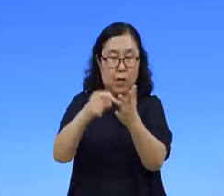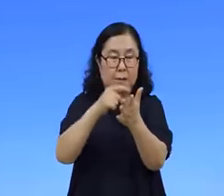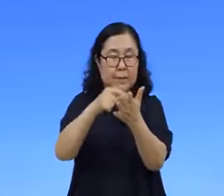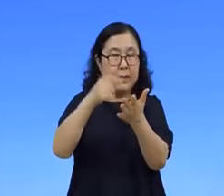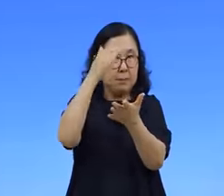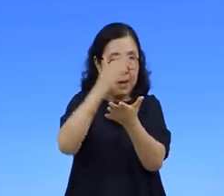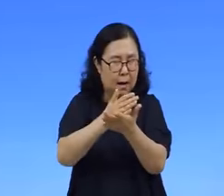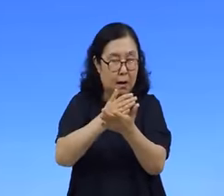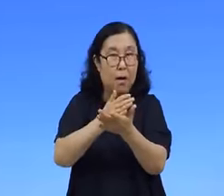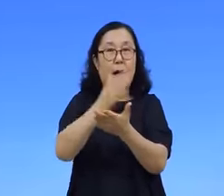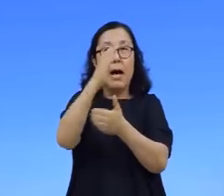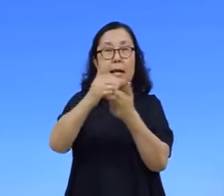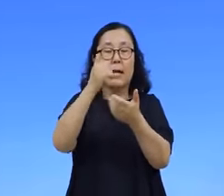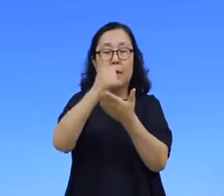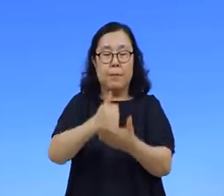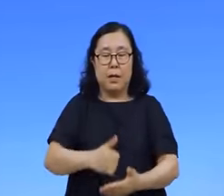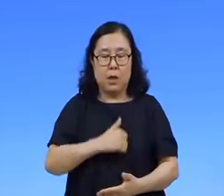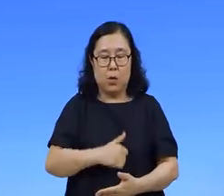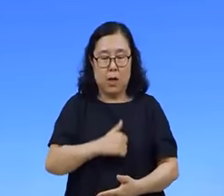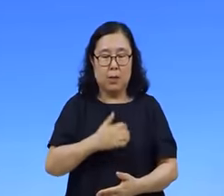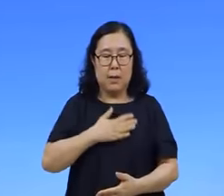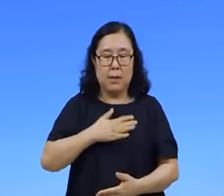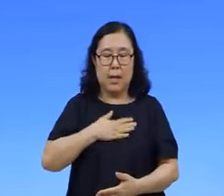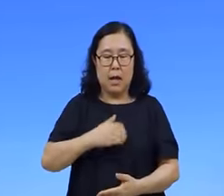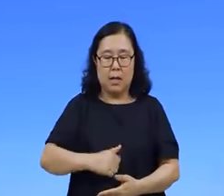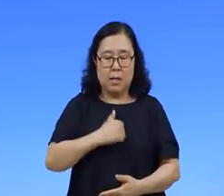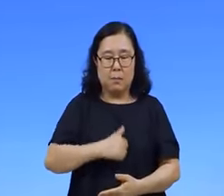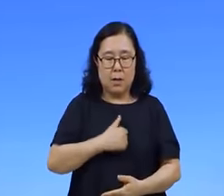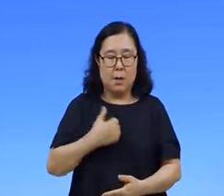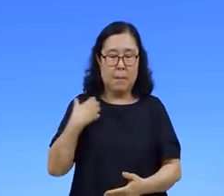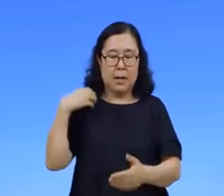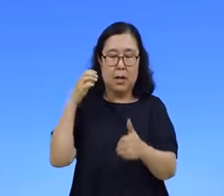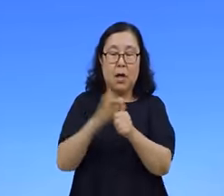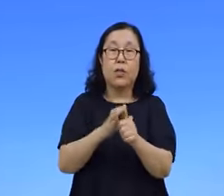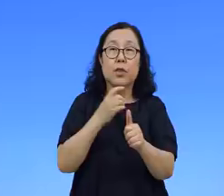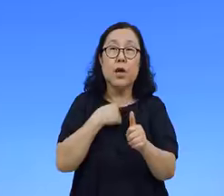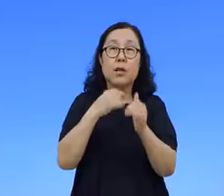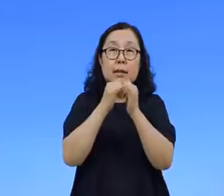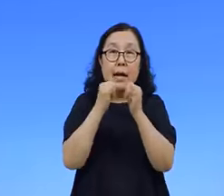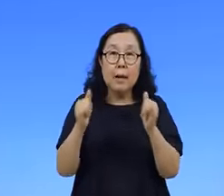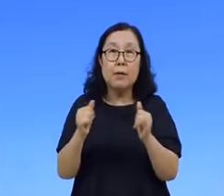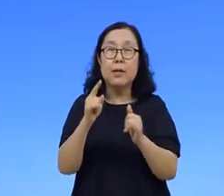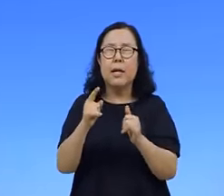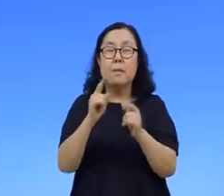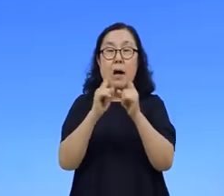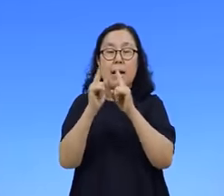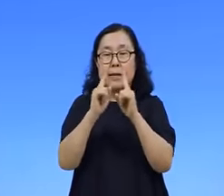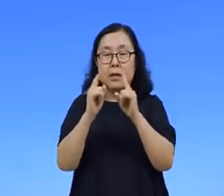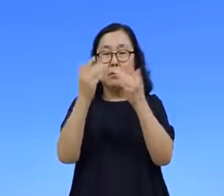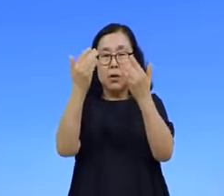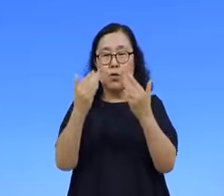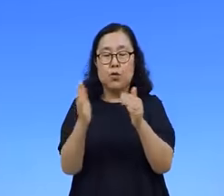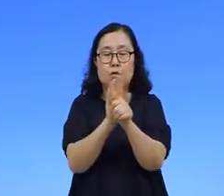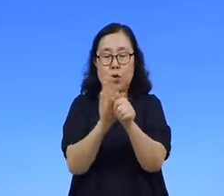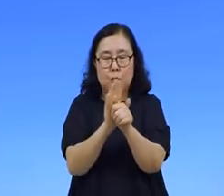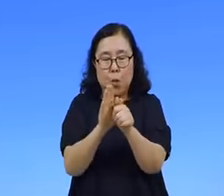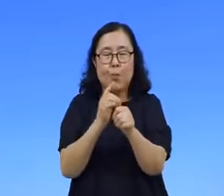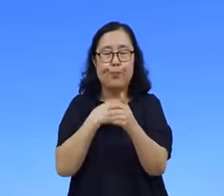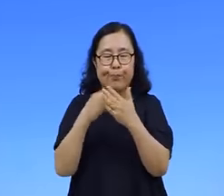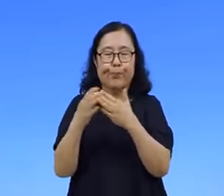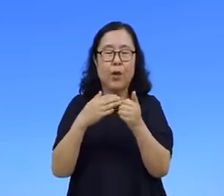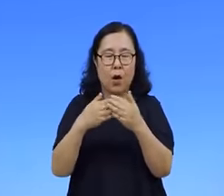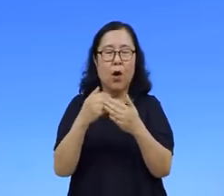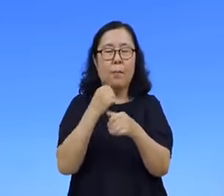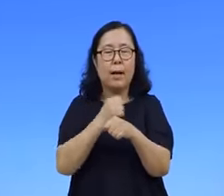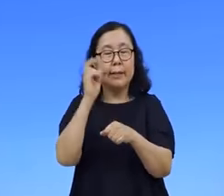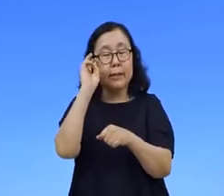맡기라. 여러분, 하나님의 진노하심에 내 그 울분을 맡겼던 사람은요, 이 말씀이 주는 위로를 다